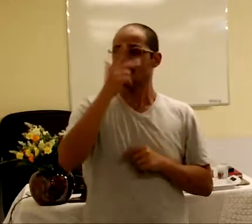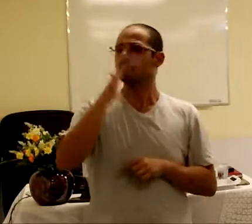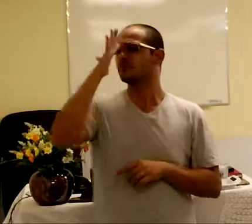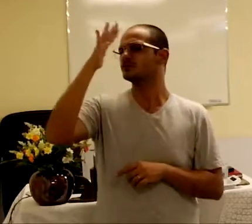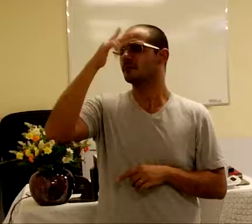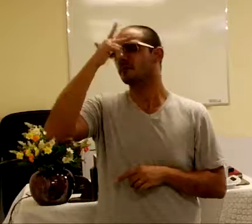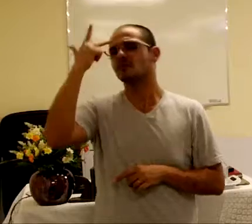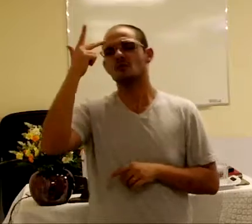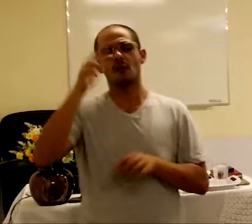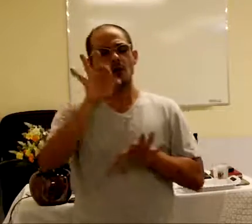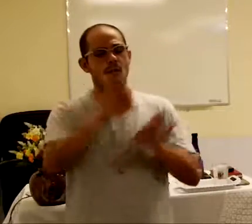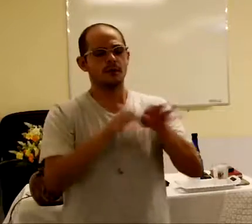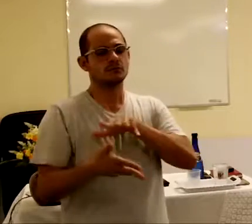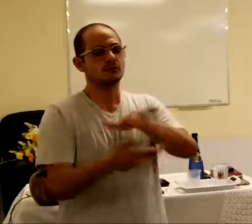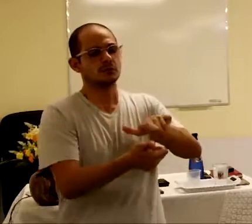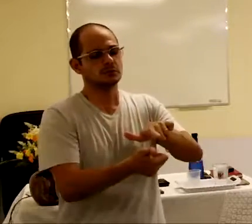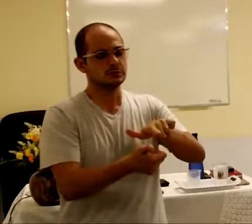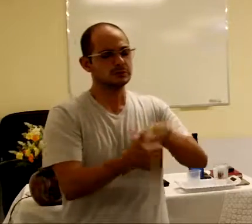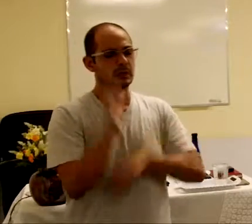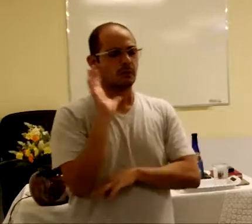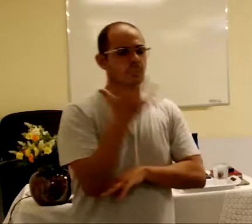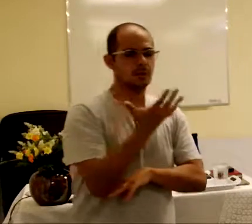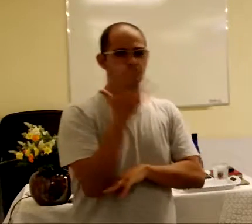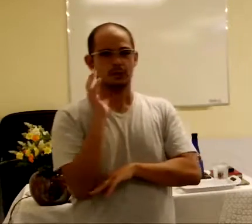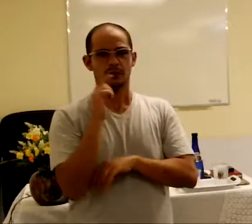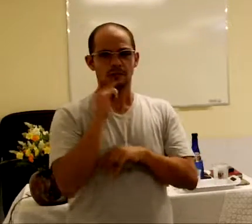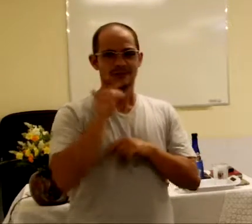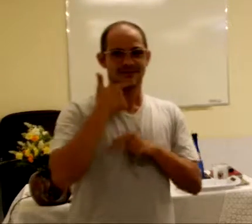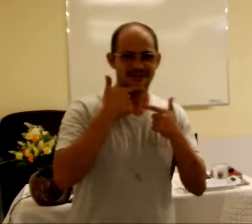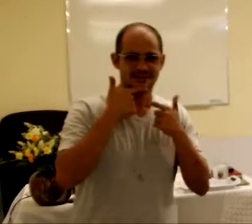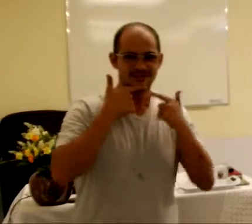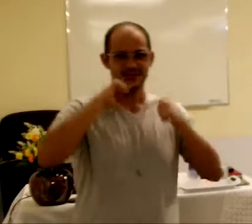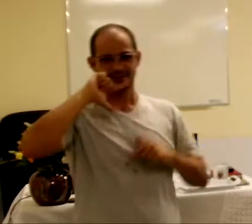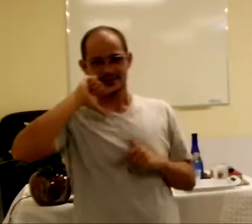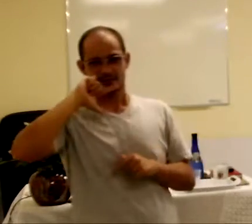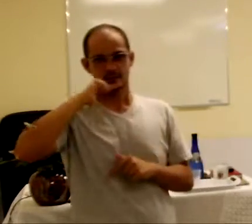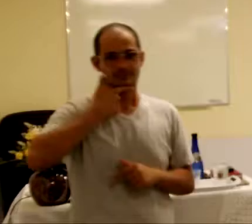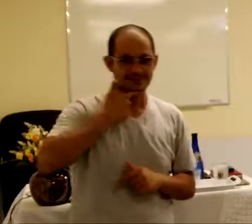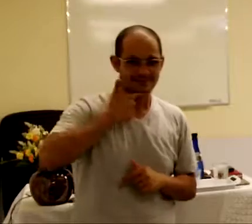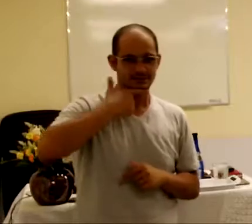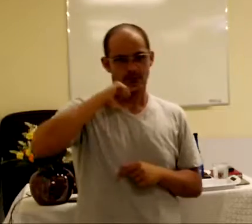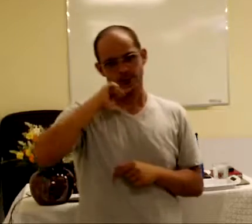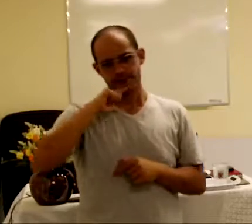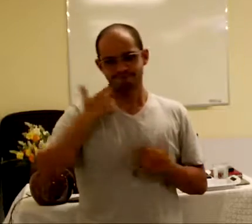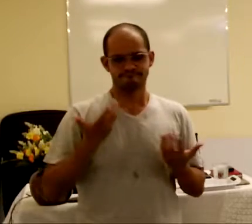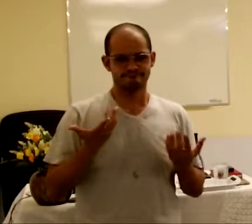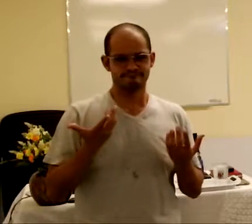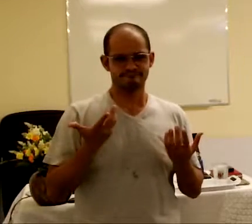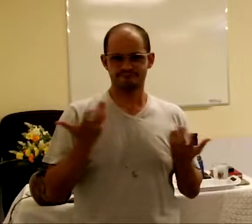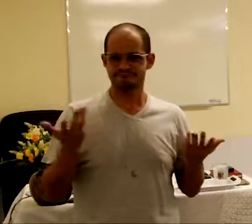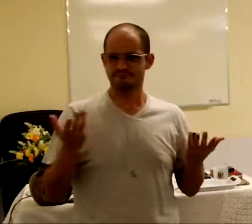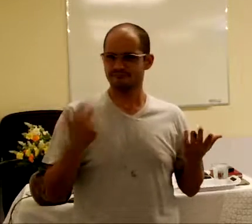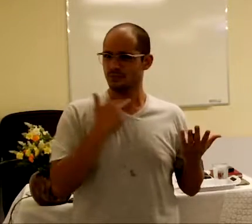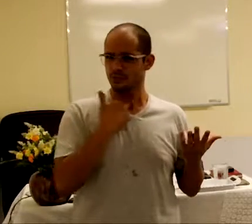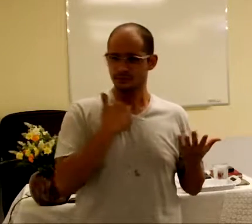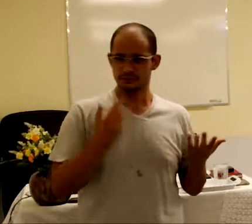pessoa instável. Uma hora está bem, outra hora está ruim, outra está bom-humorado, outra hora está bem-humorado, outra hora está gostando, outra hora não está. Não pode ser alguém que entende? Não pode ser, tem que ser